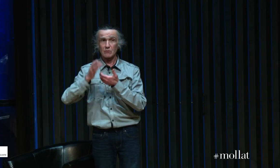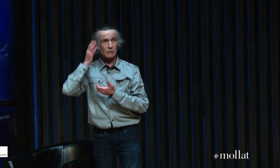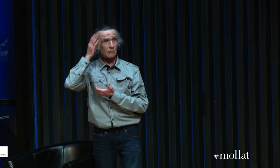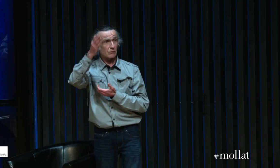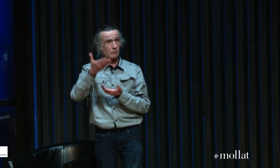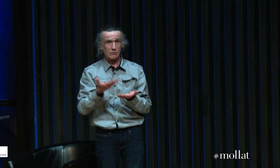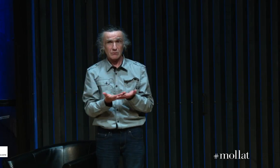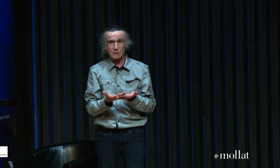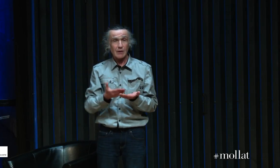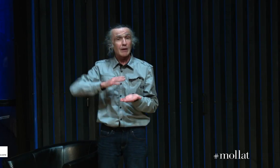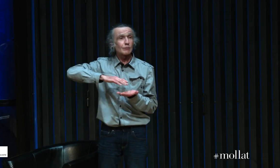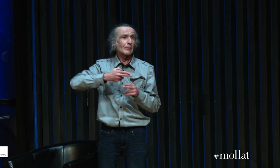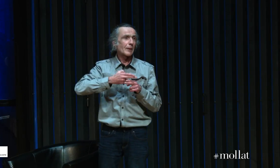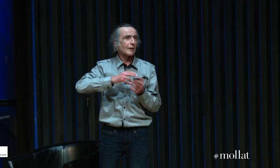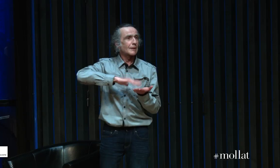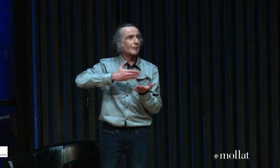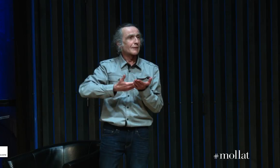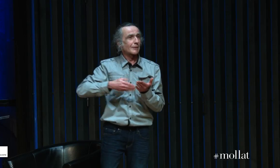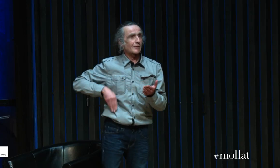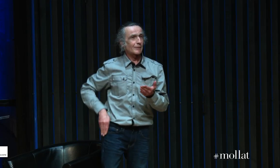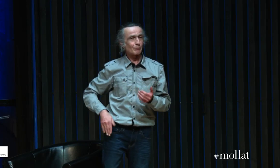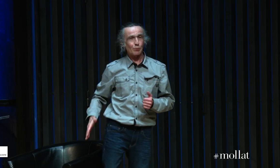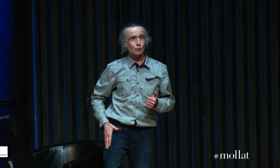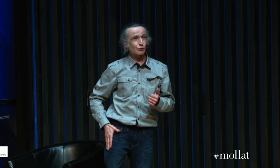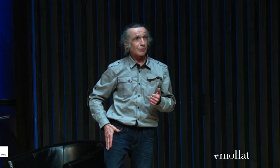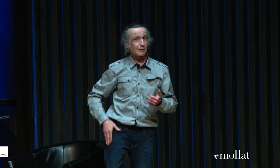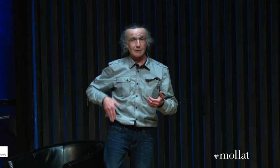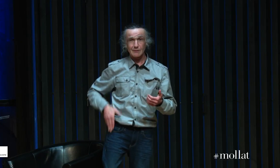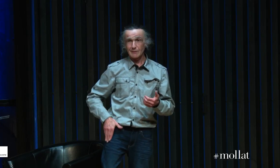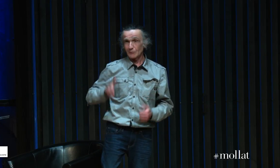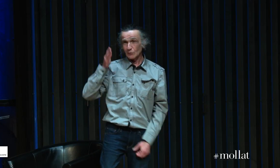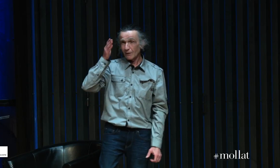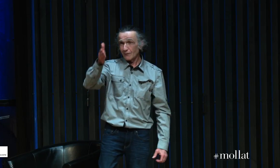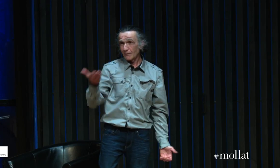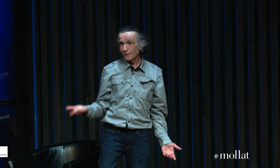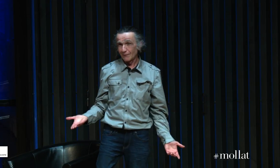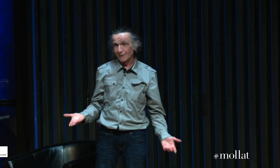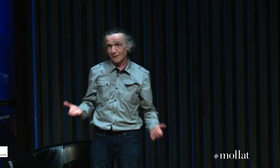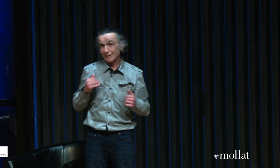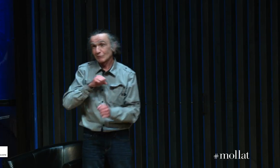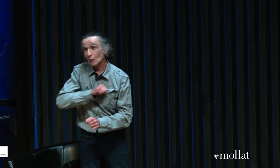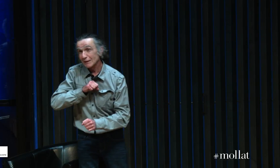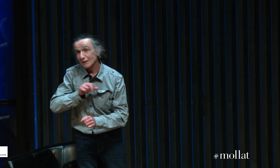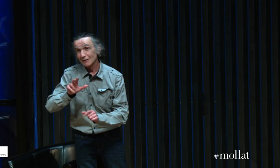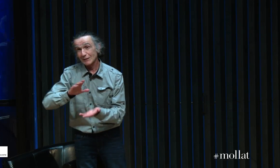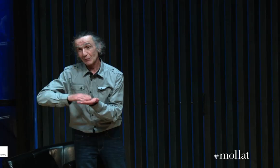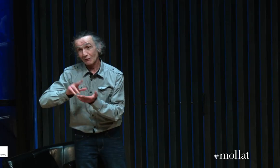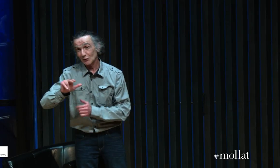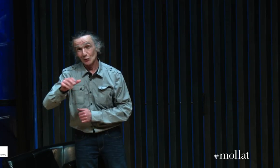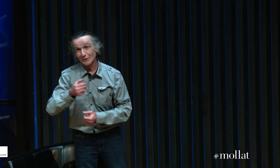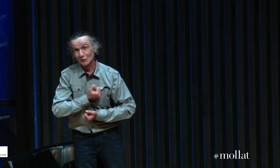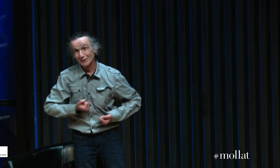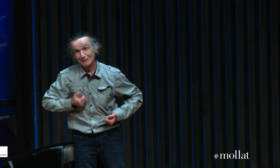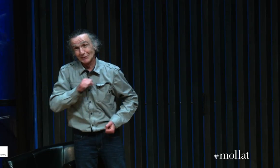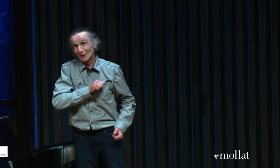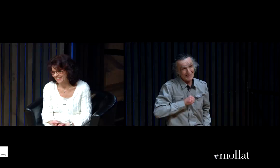technologie va continuer à progresser. Bien sûr. Et là, on aura peut-être un interprète dans la poche. Je ne sais pas. Je suis désolée,